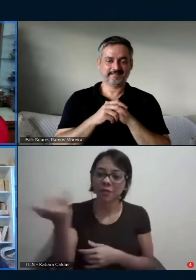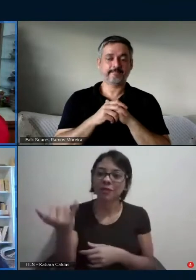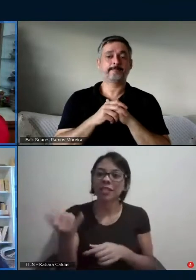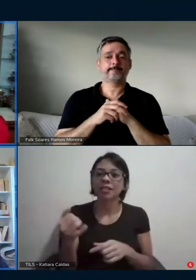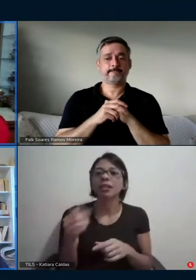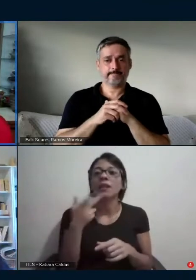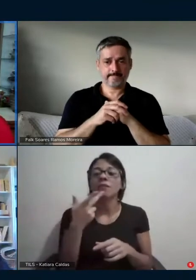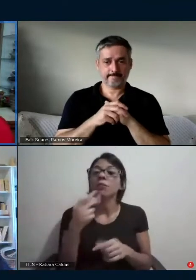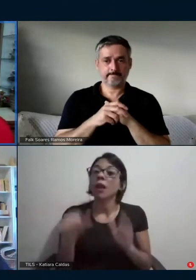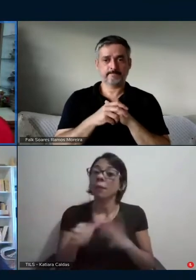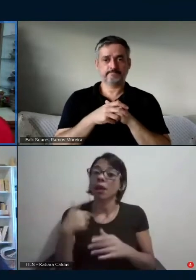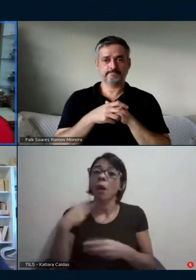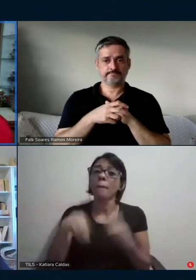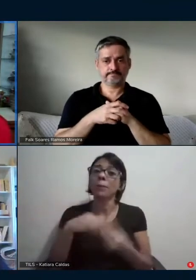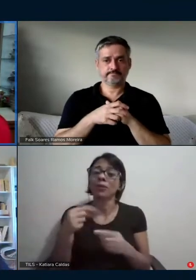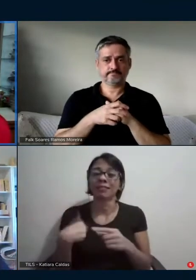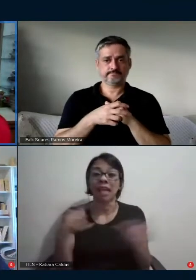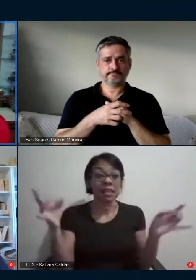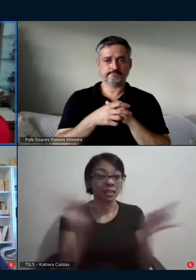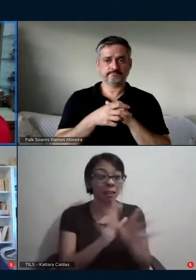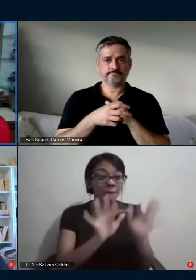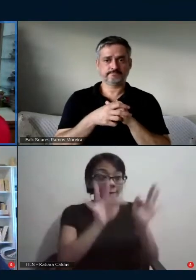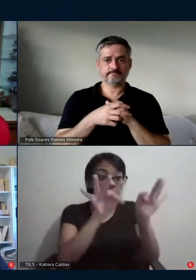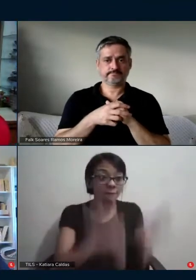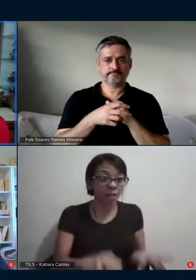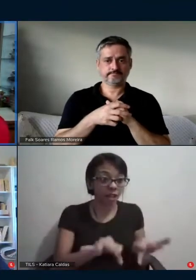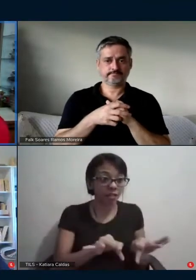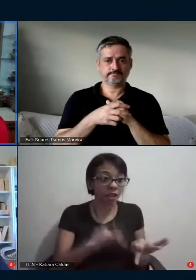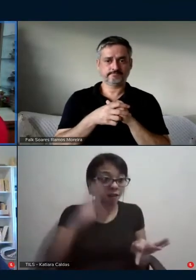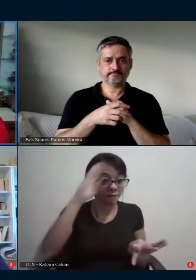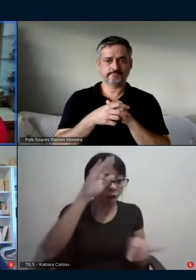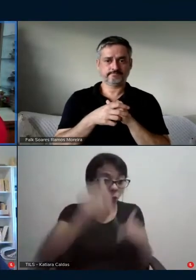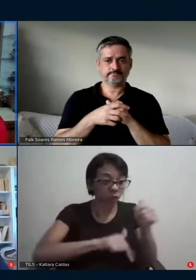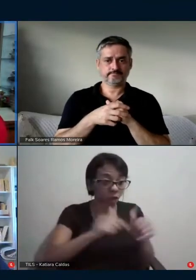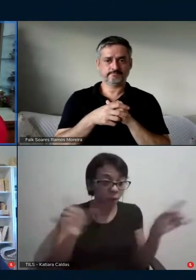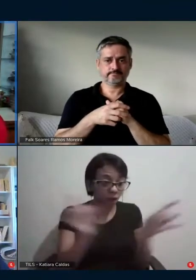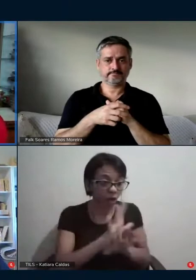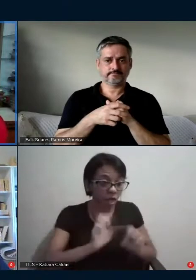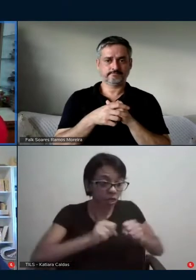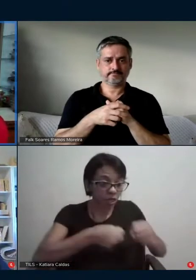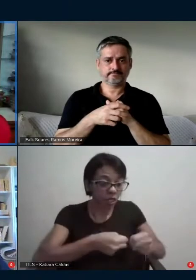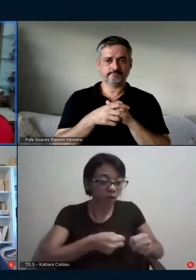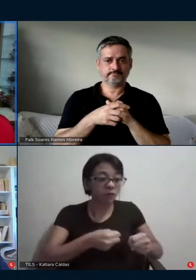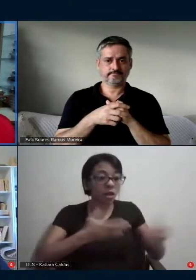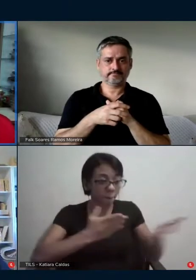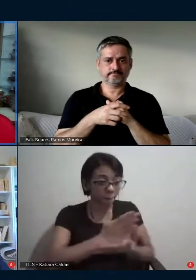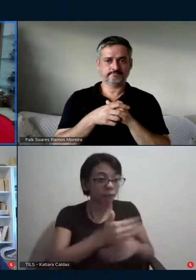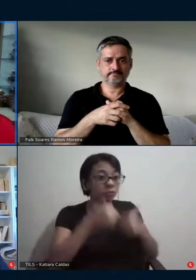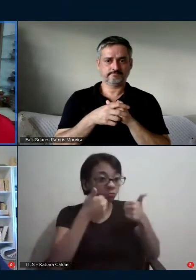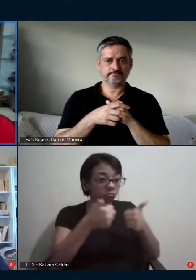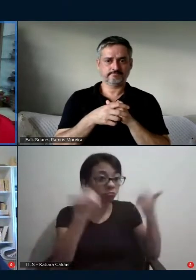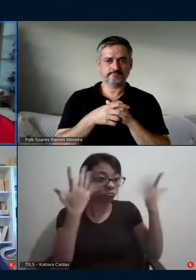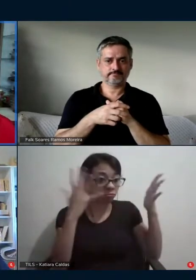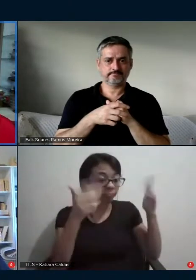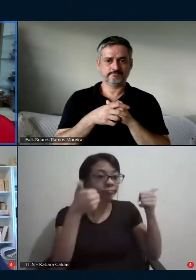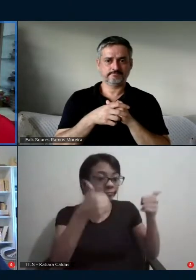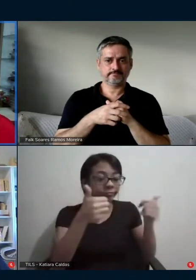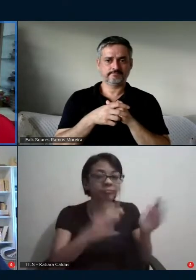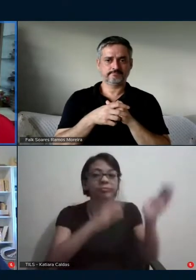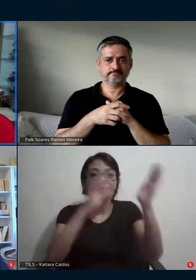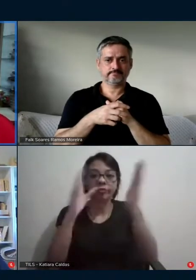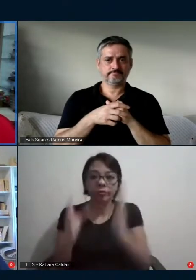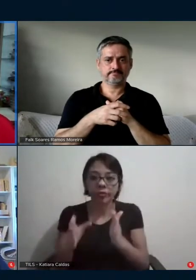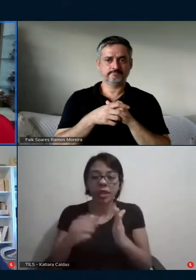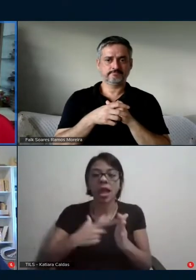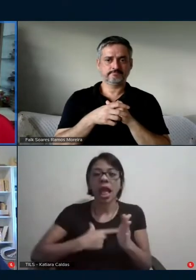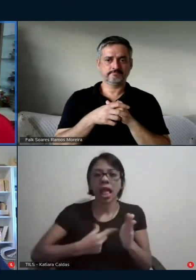Eu encerrei todo o trabalho de Falck, toda a defesa. Depois,